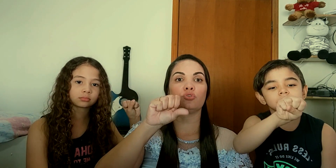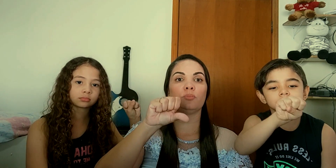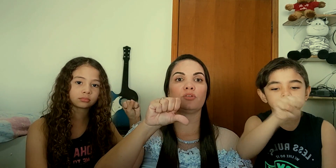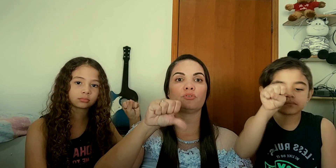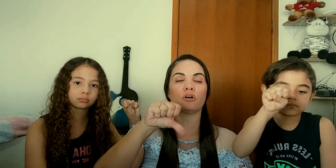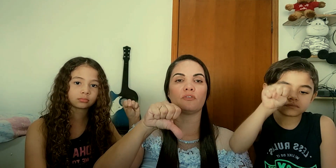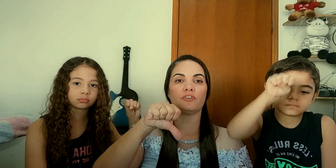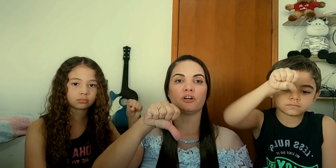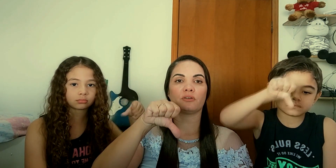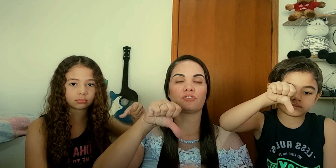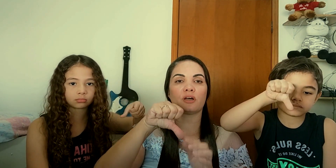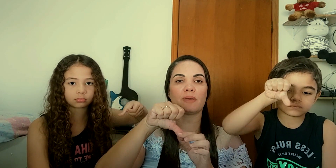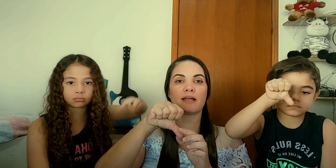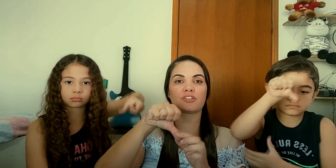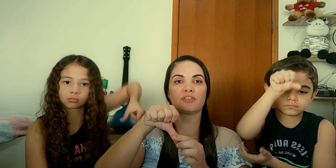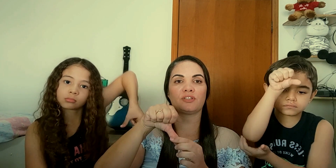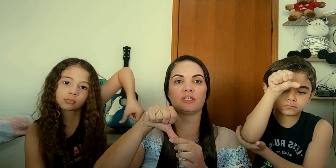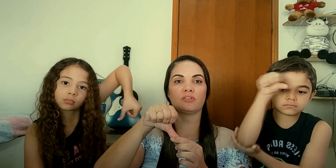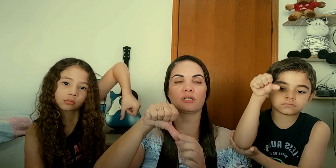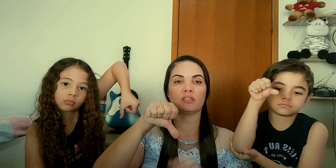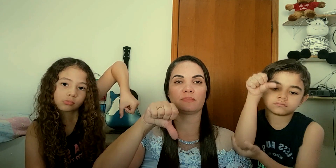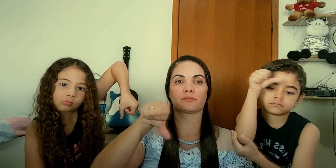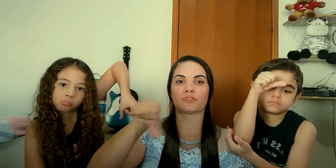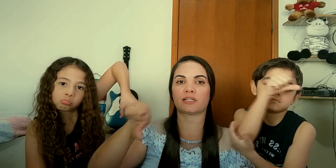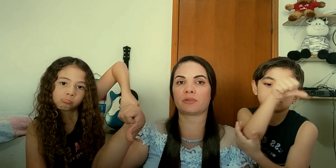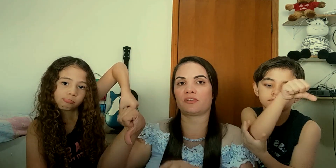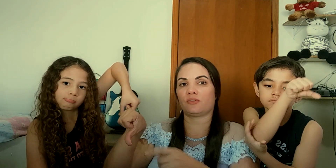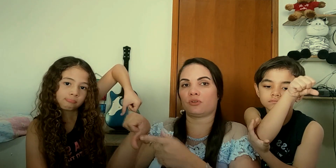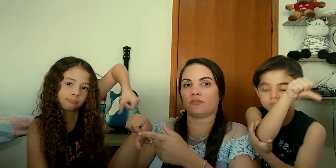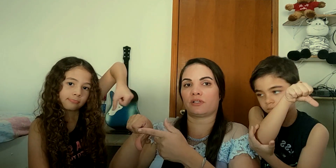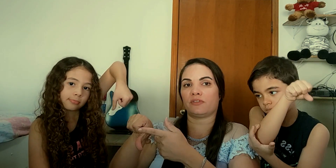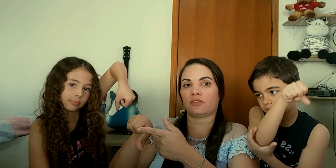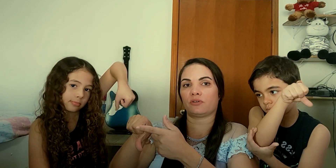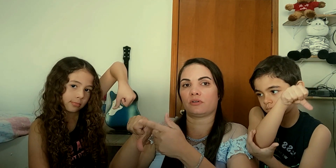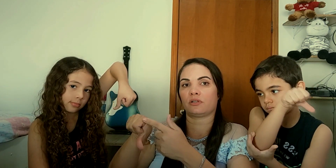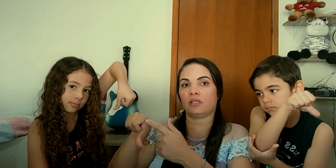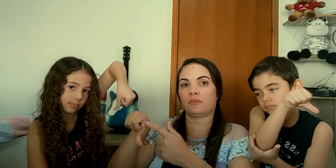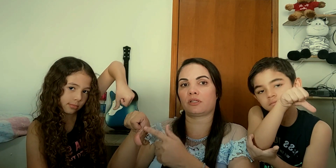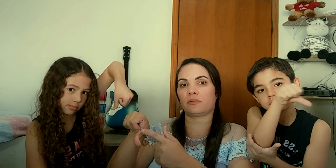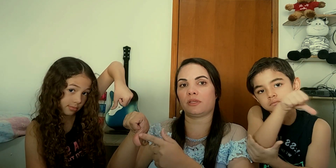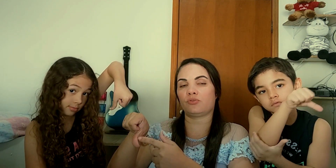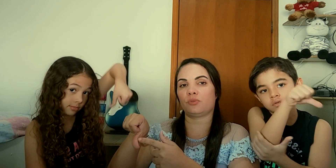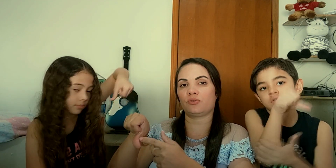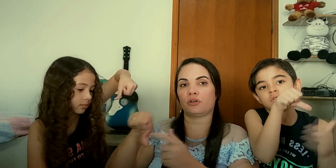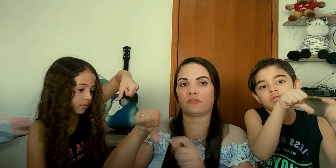Número nove, ó. Só abaixa esse dedo aqui. Já dá para fazer o nove. Tá vendo, ó? Lembra também o número nove.